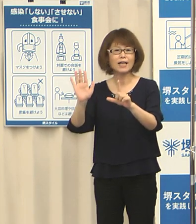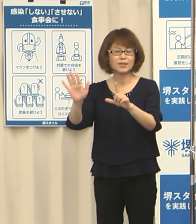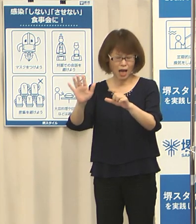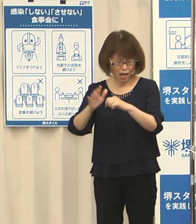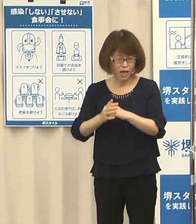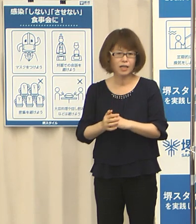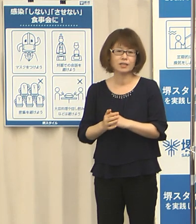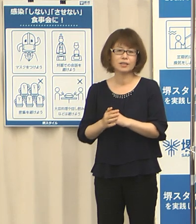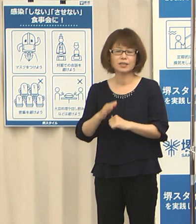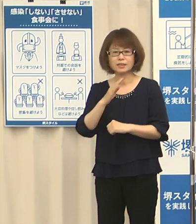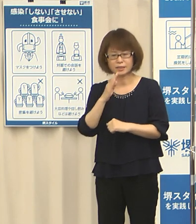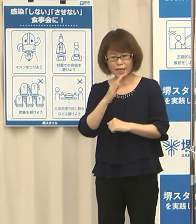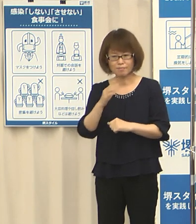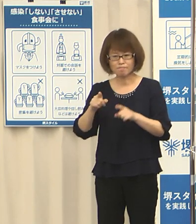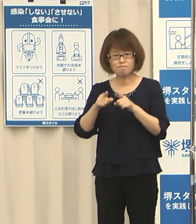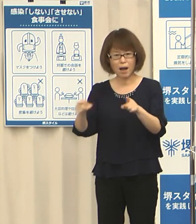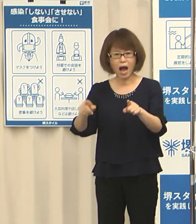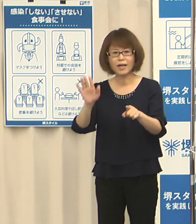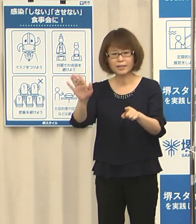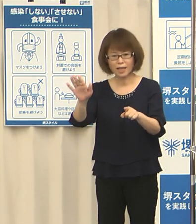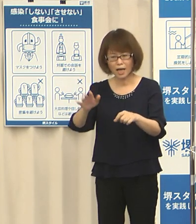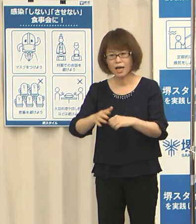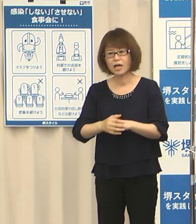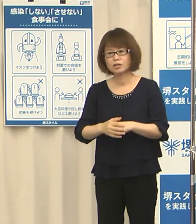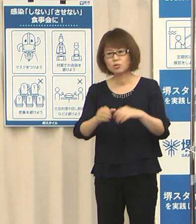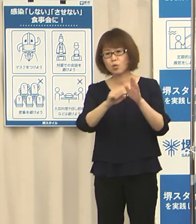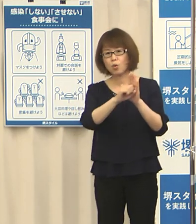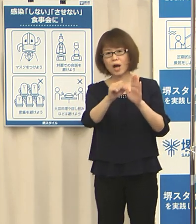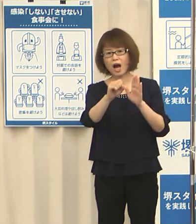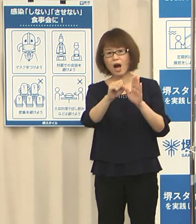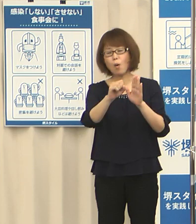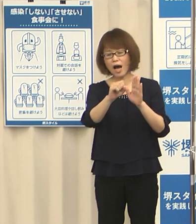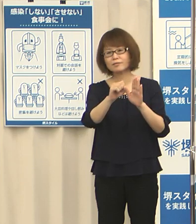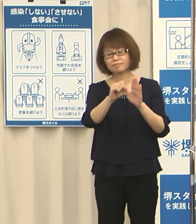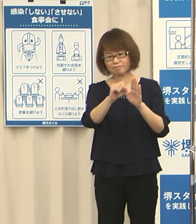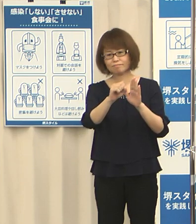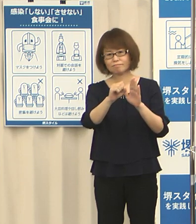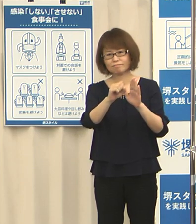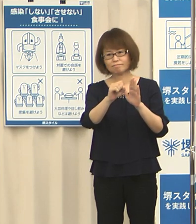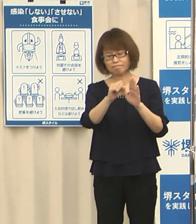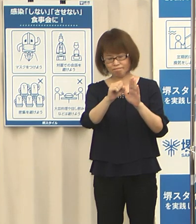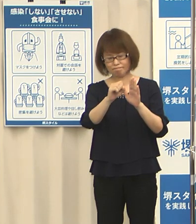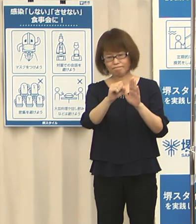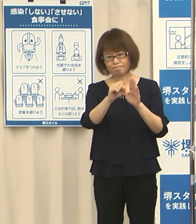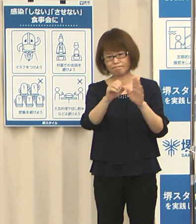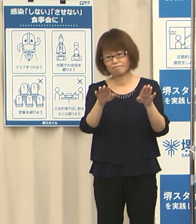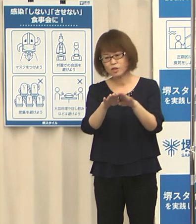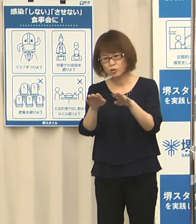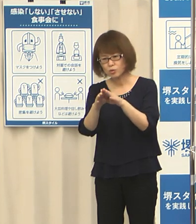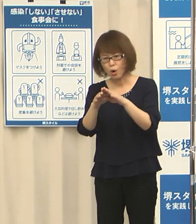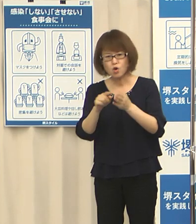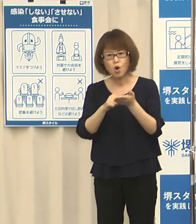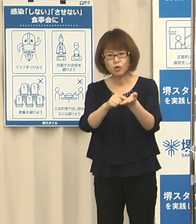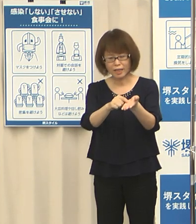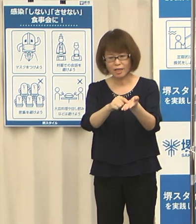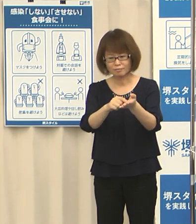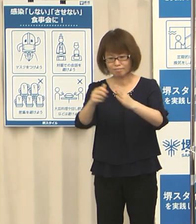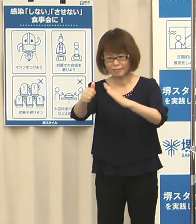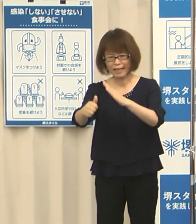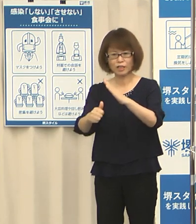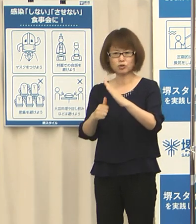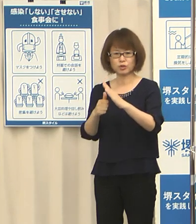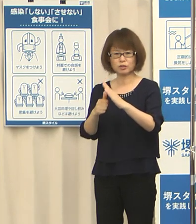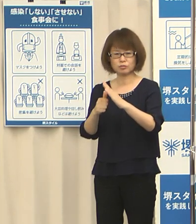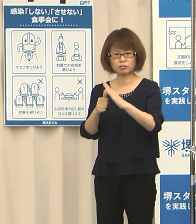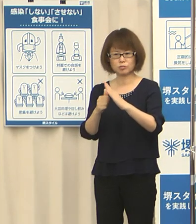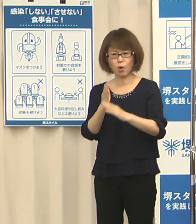から効力を持ったわけです。でその効果といいますのは、やはり休業要請であったり外出自粛を伴っております